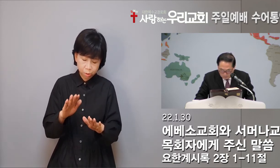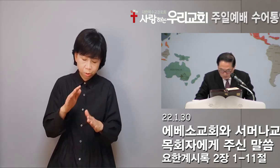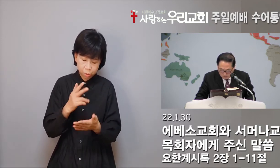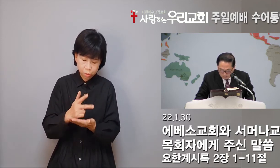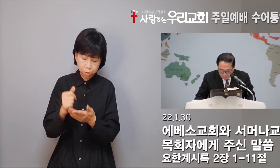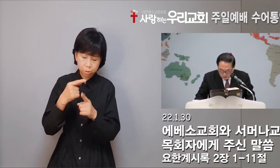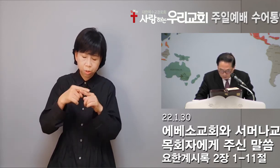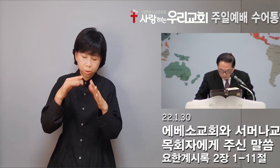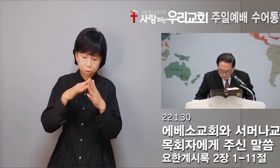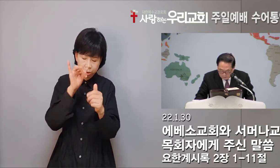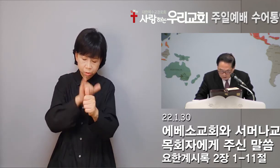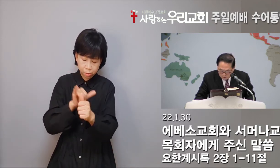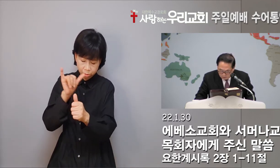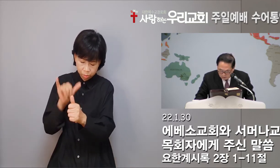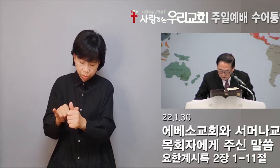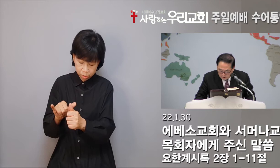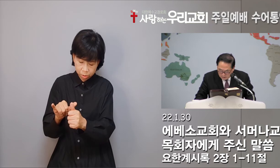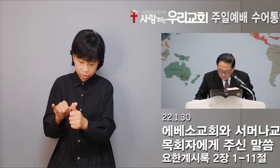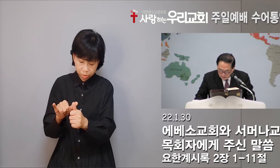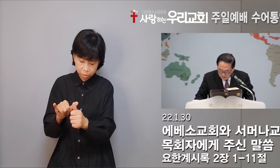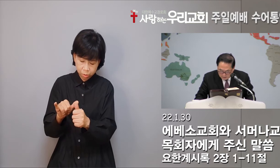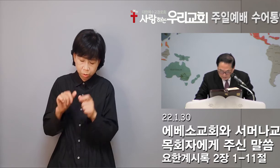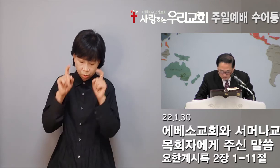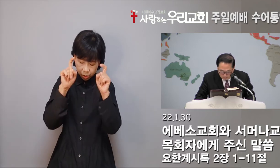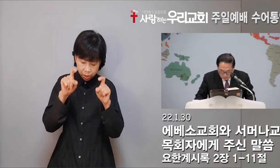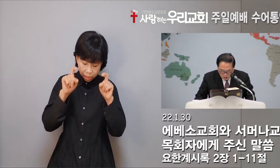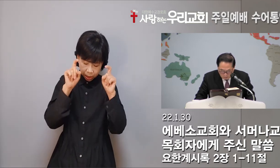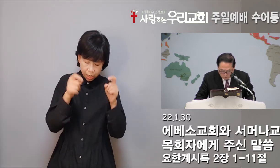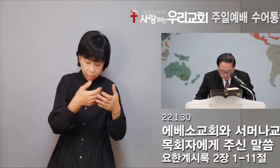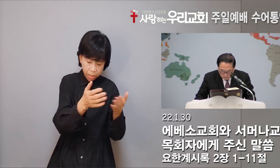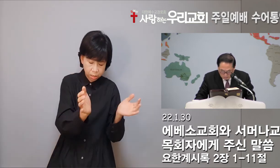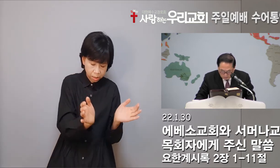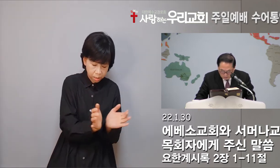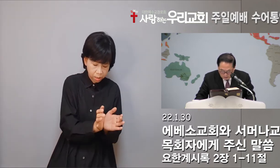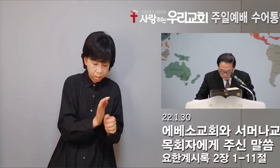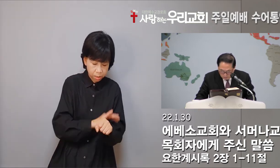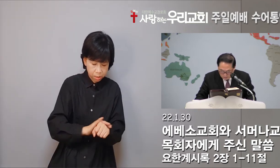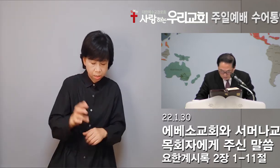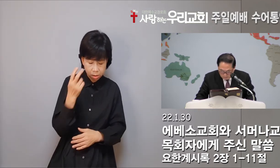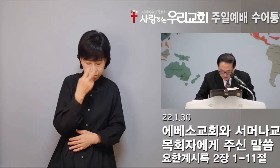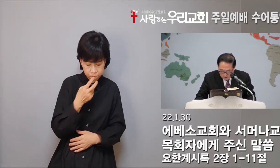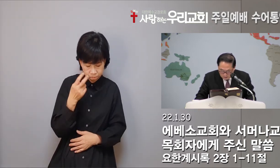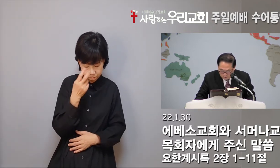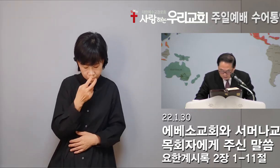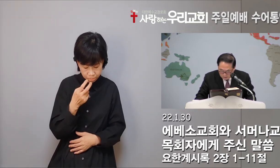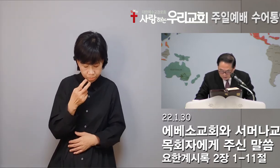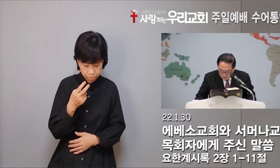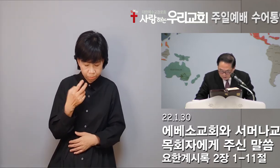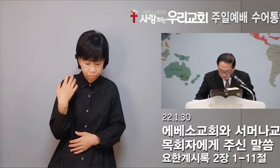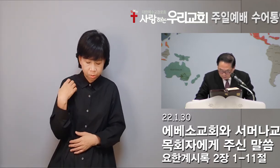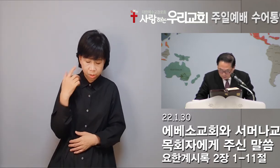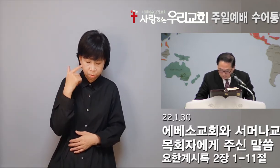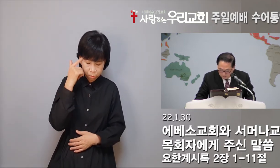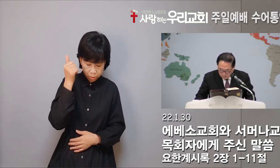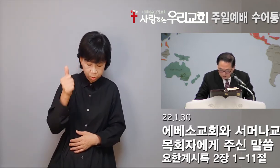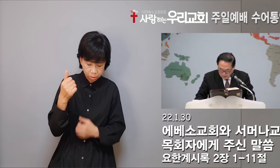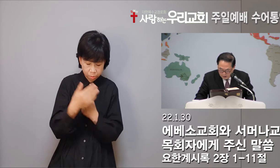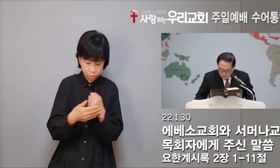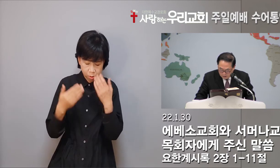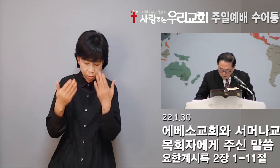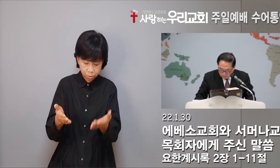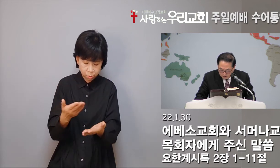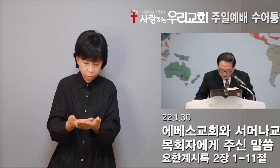교회를 섬기며 주님께 맡겨주신 양떼들이 잘 자라도록 보살펴 주시는 담임 목사님 크신 은혜를 내려